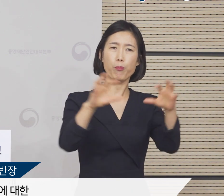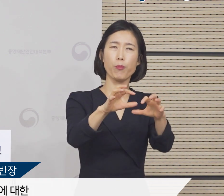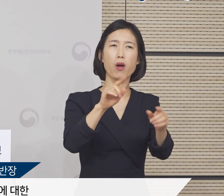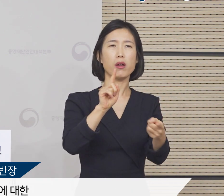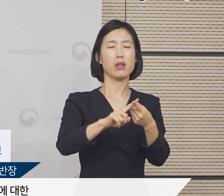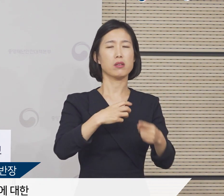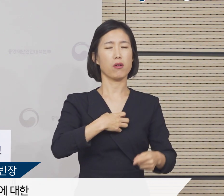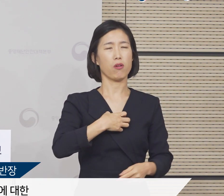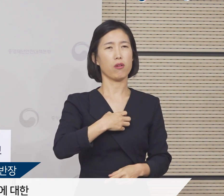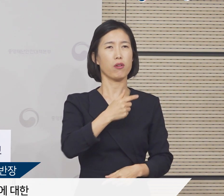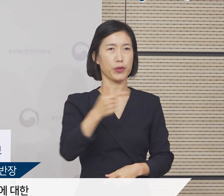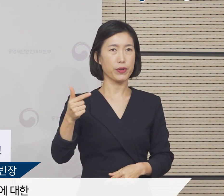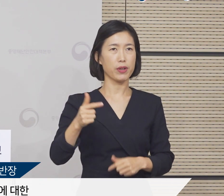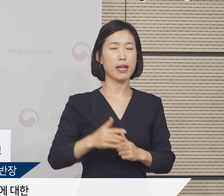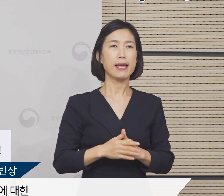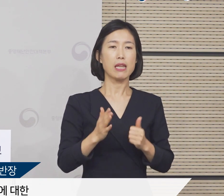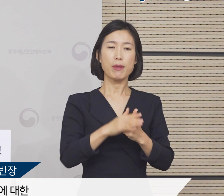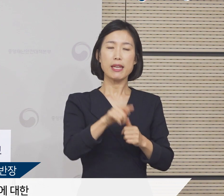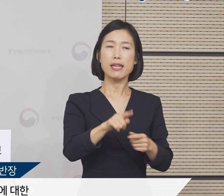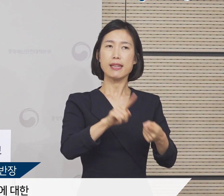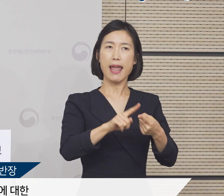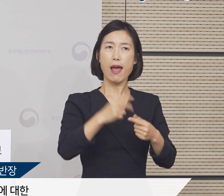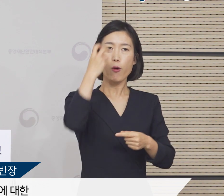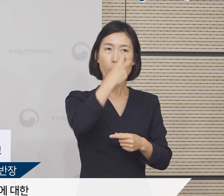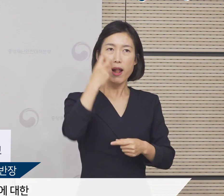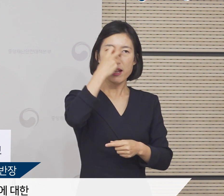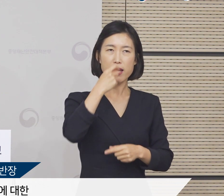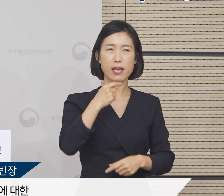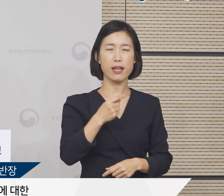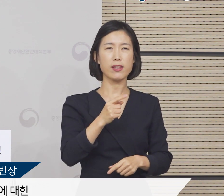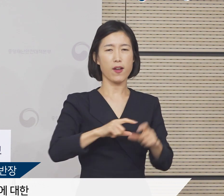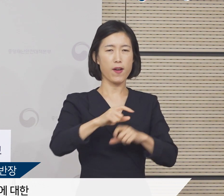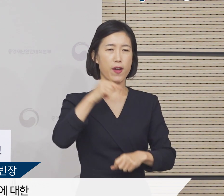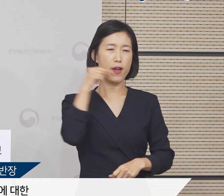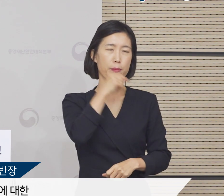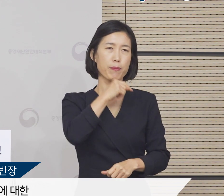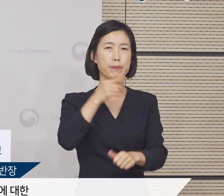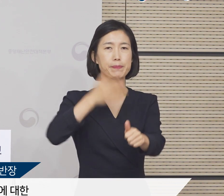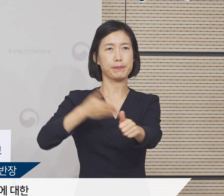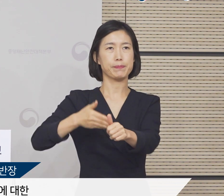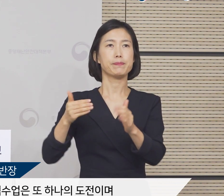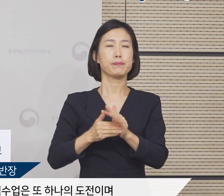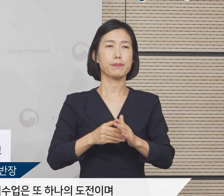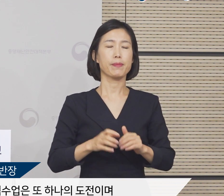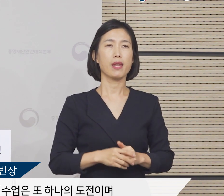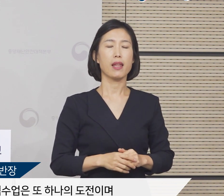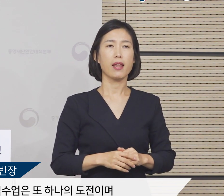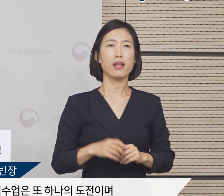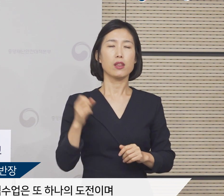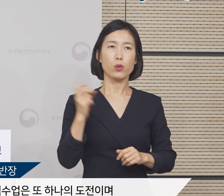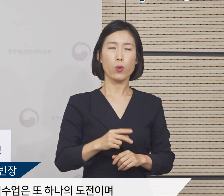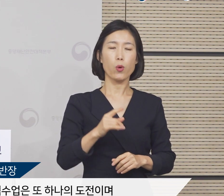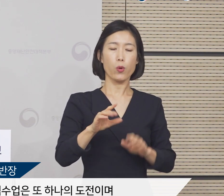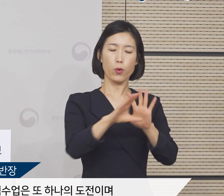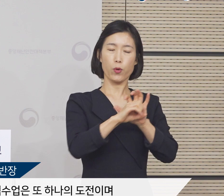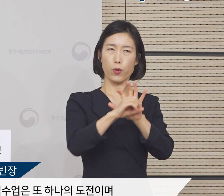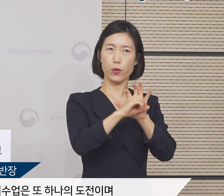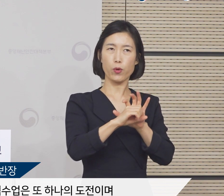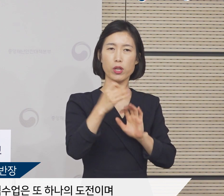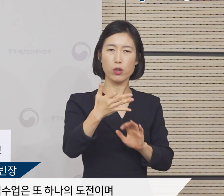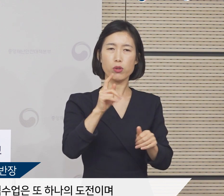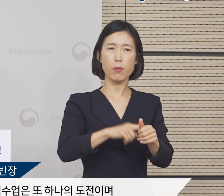데 대해 우려를 표하고 관련 시설에 대한 점검을 강화할 것을 주문하였습니다. 또한 코로나19로